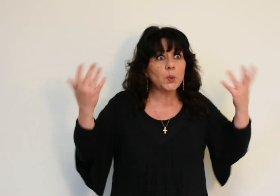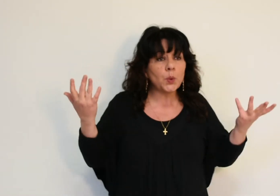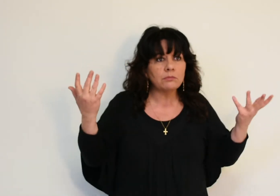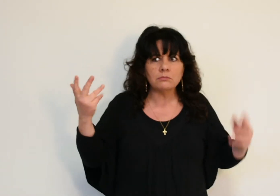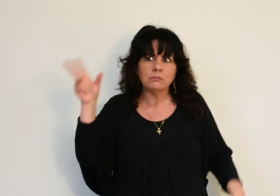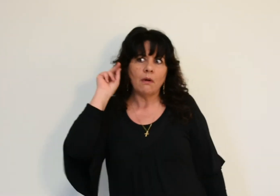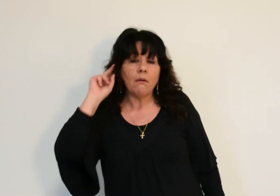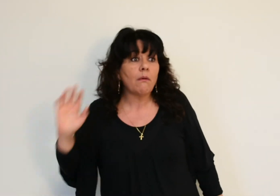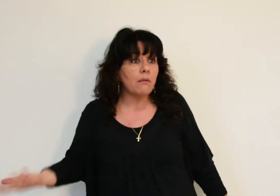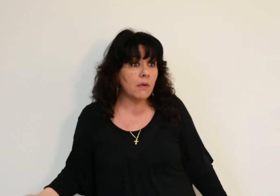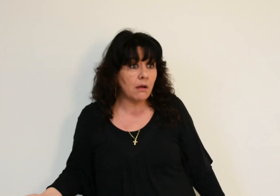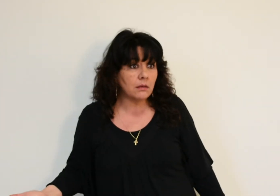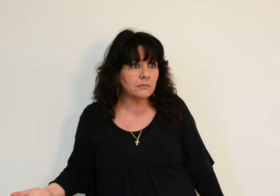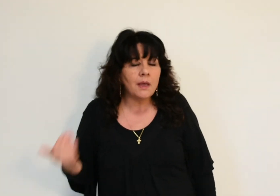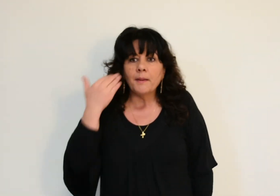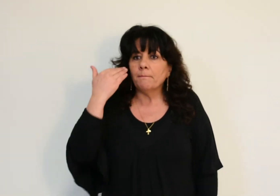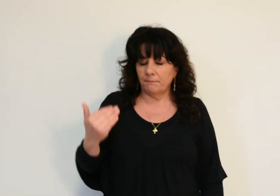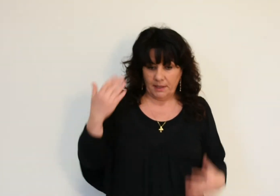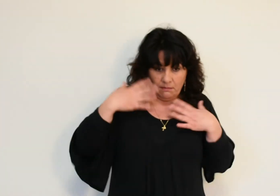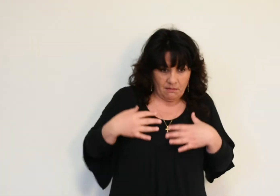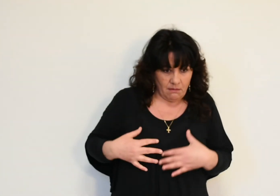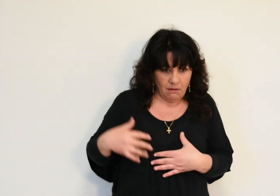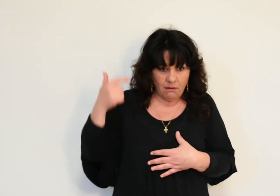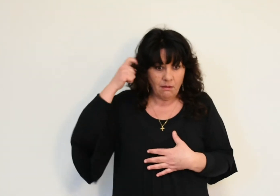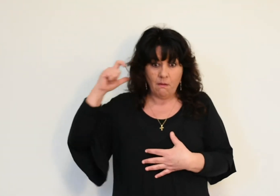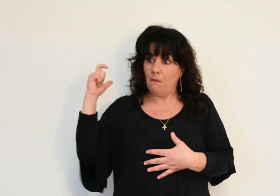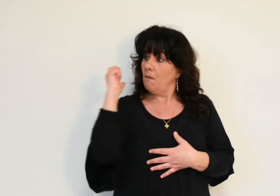que les oreilles, comment pourrait-on sentir les odeurs?